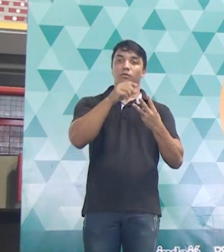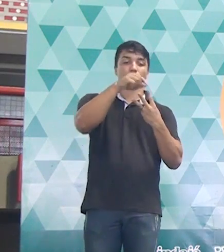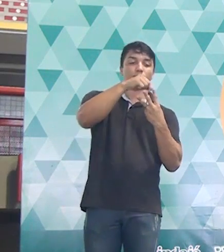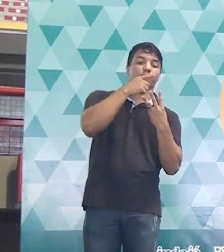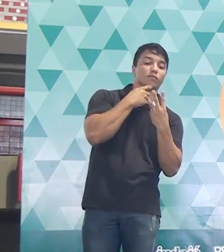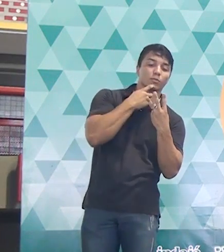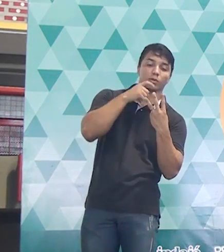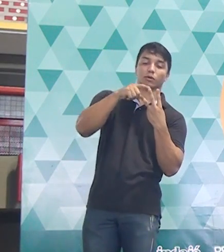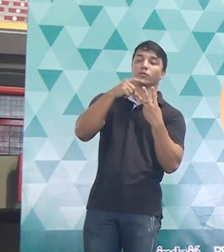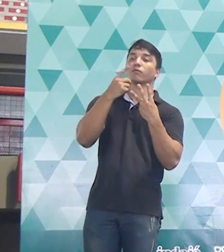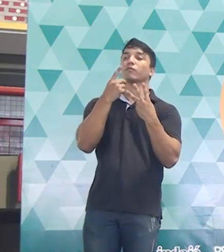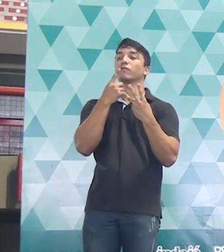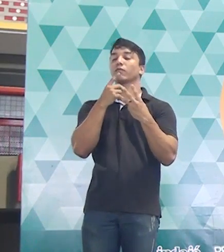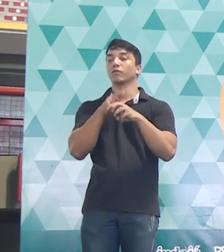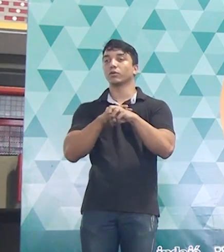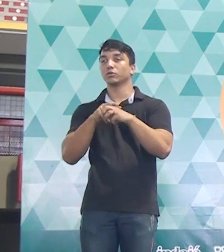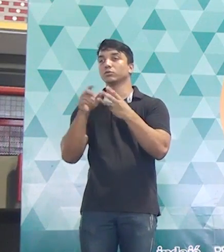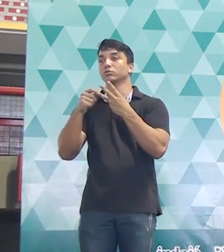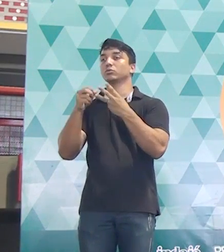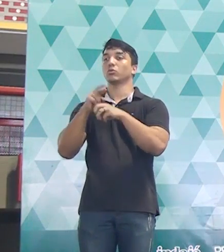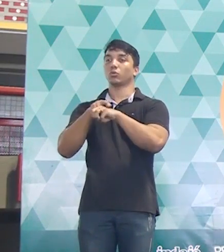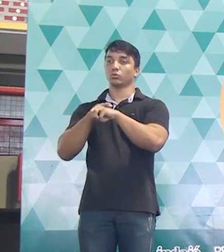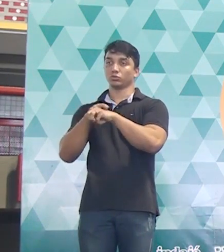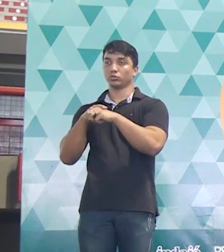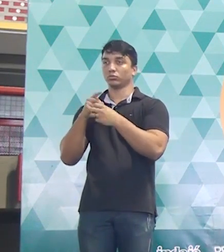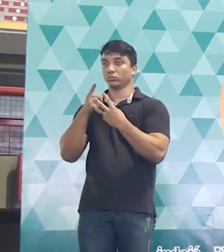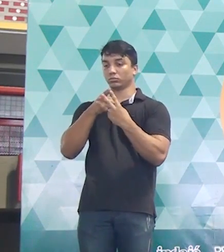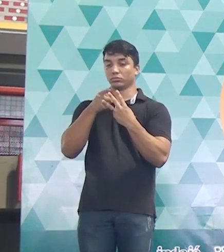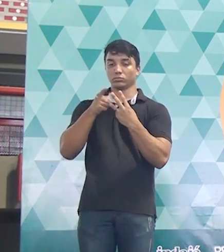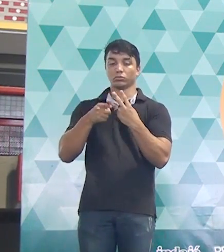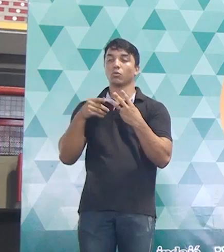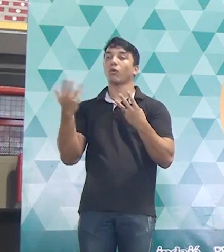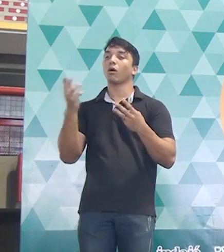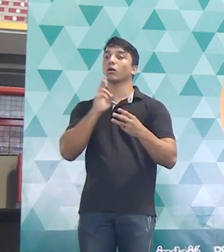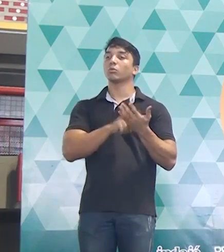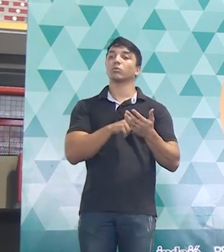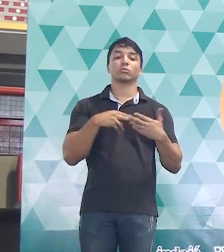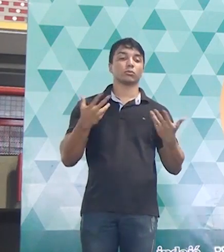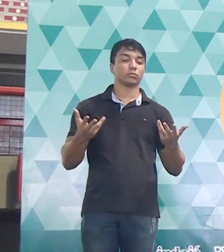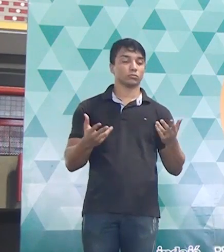vermelho, verde e roxo, a sequência correta. Qual seria a opção?